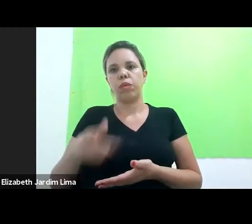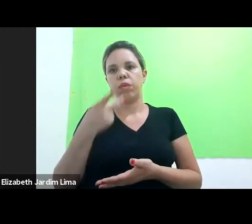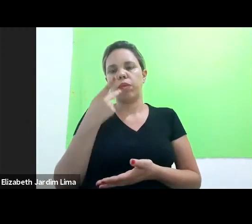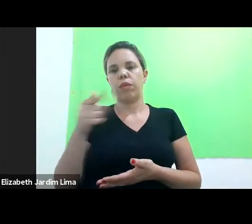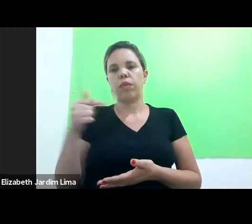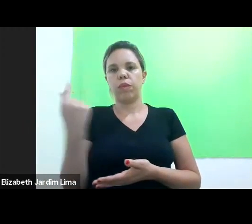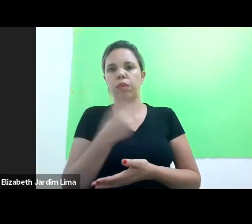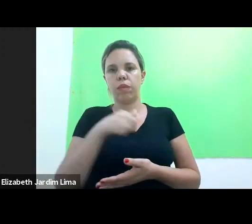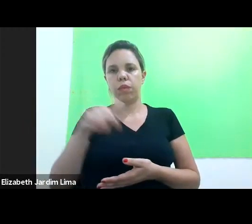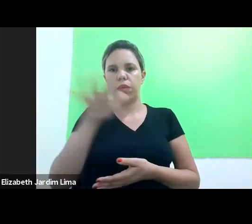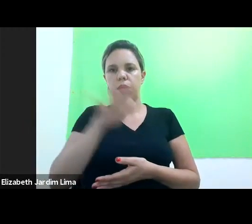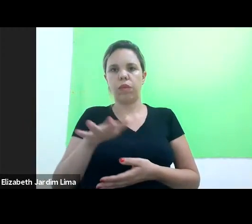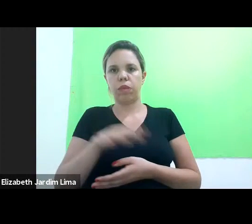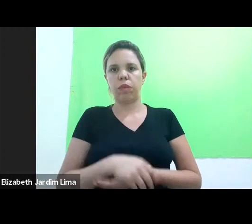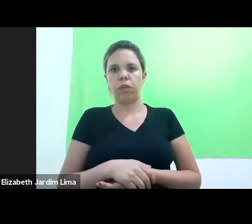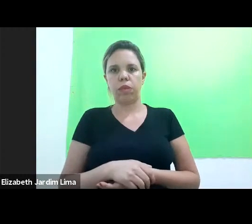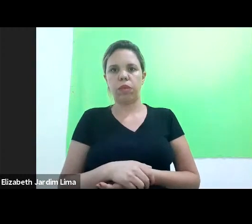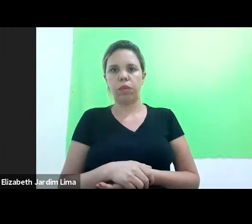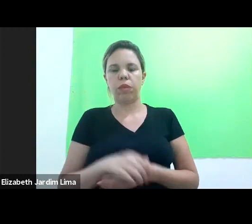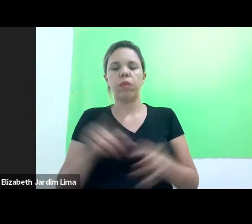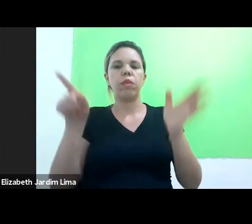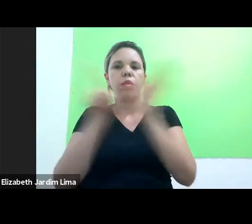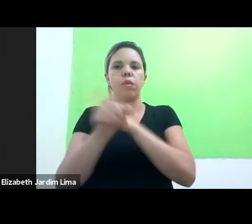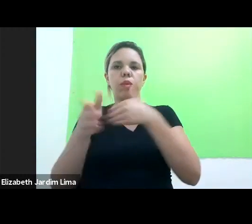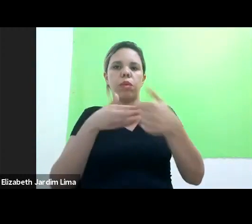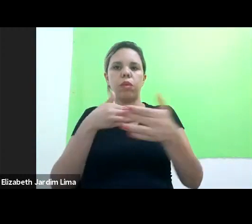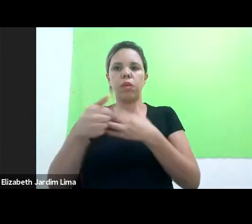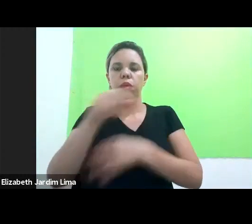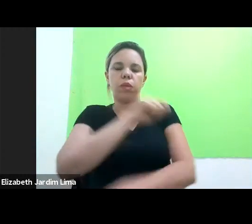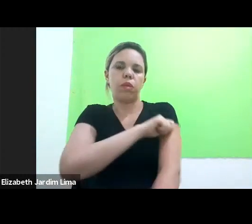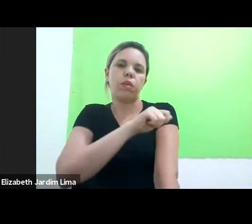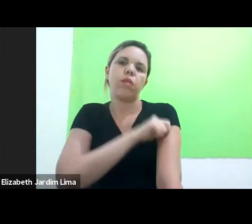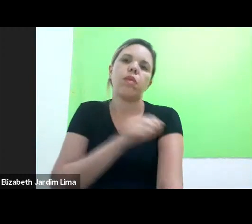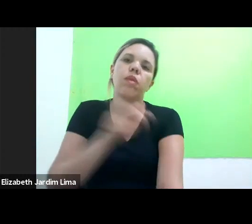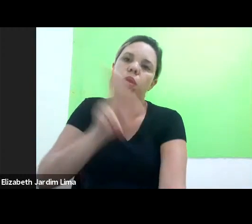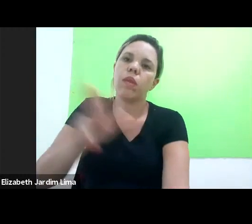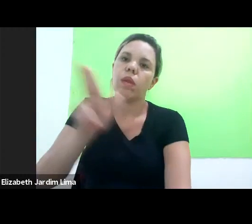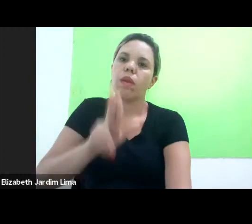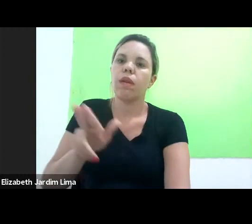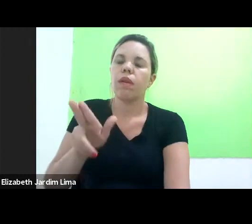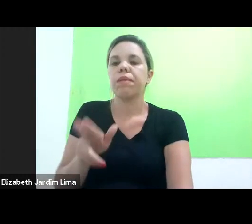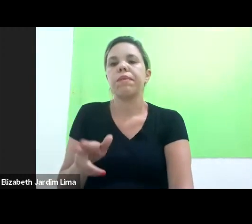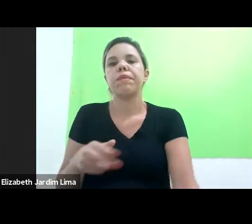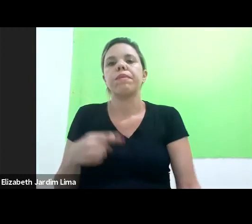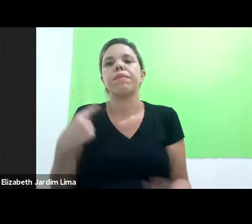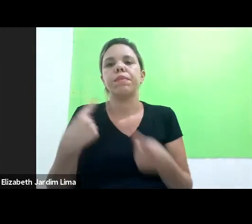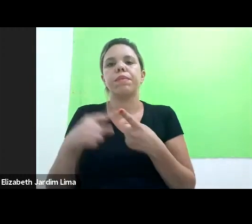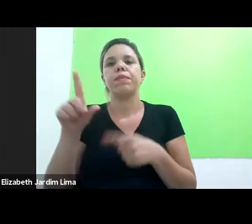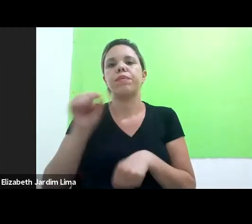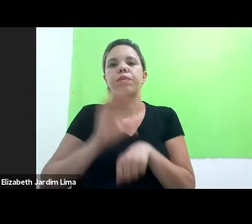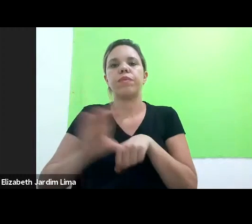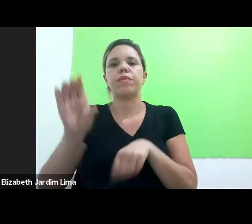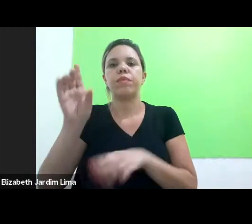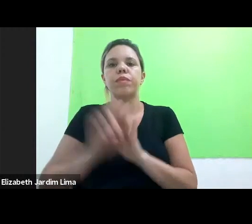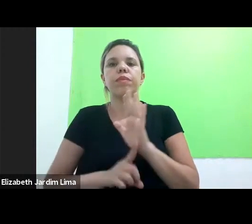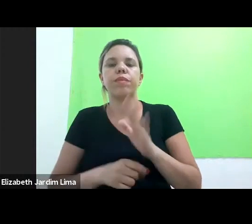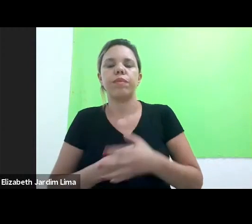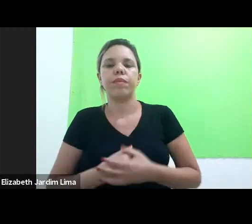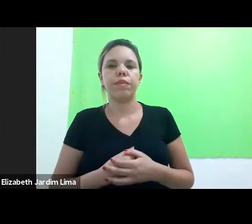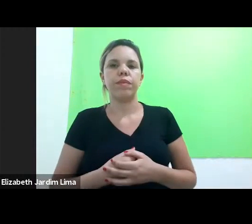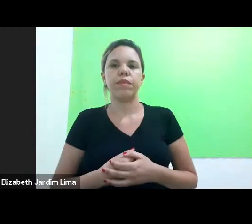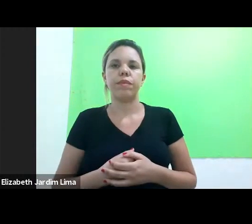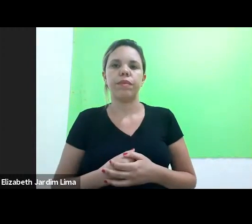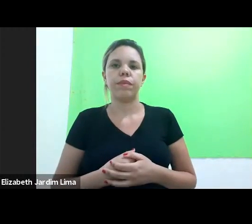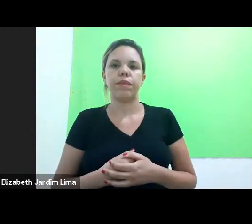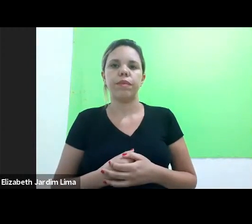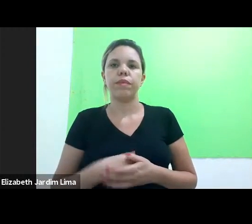nossa área, se você pergunta para qualquer calouro aí da universidade, né, por que ele escolheu o curso de Direito, tem aqueles que